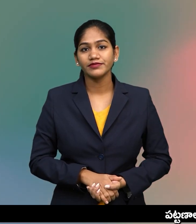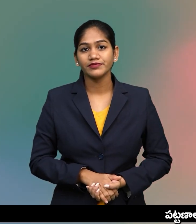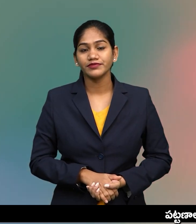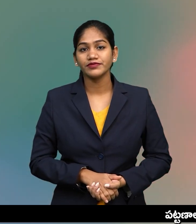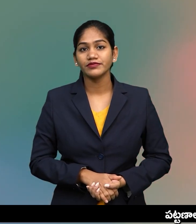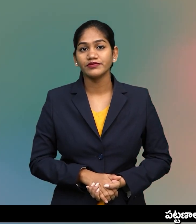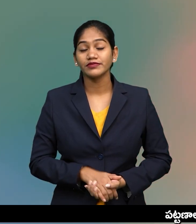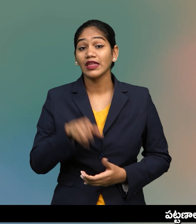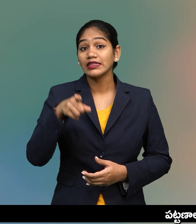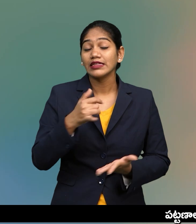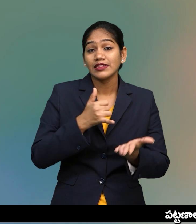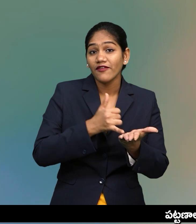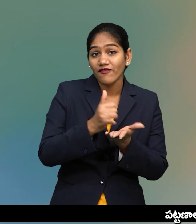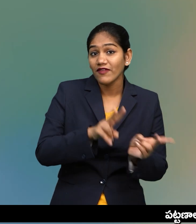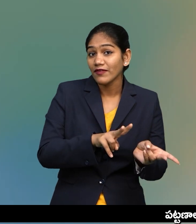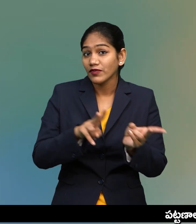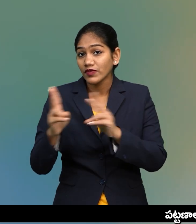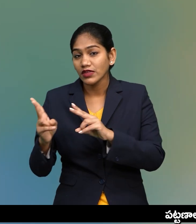పట్టణాల నుండి గ్రామాలకు వలస,